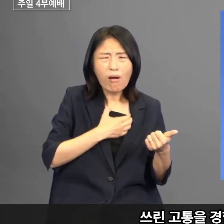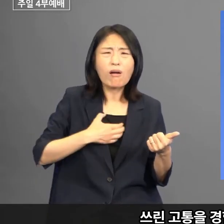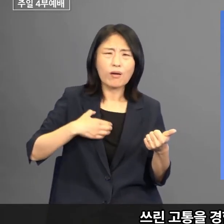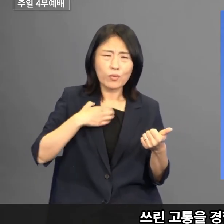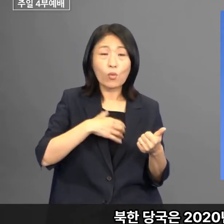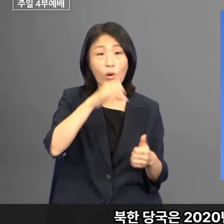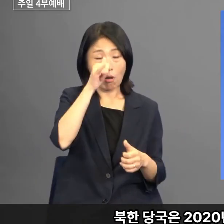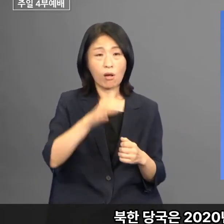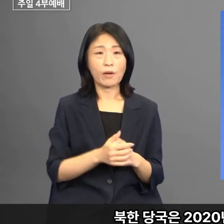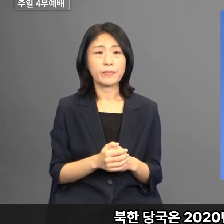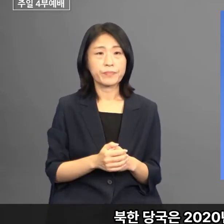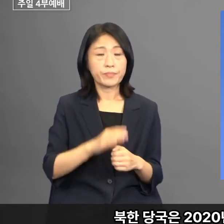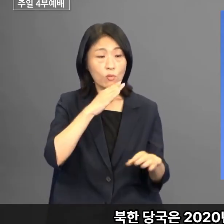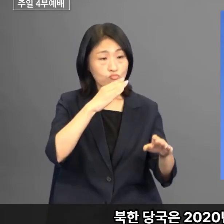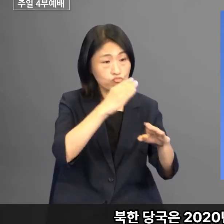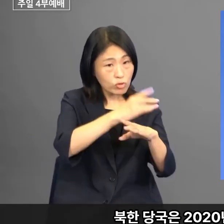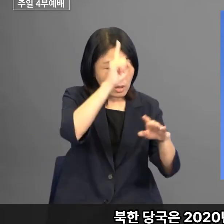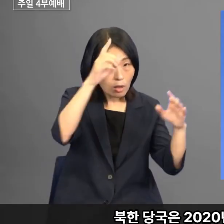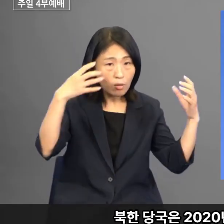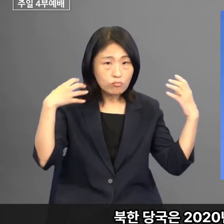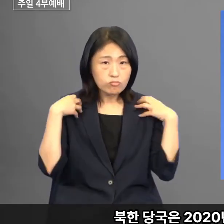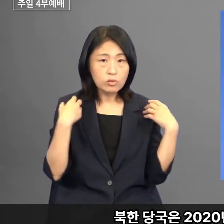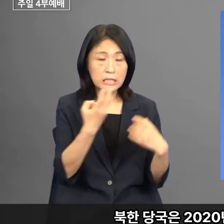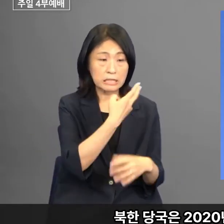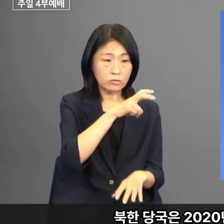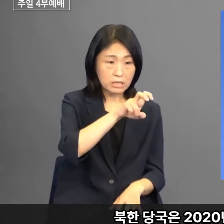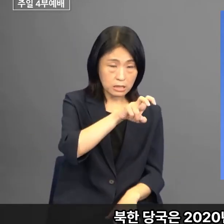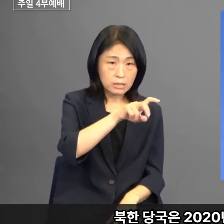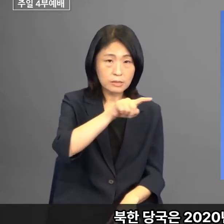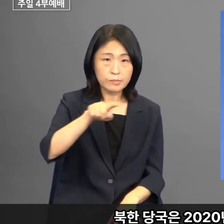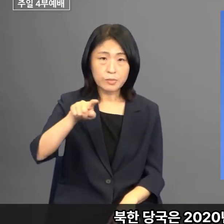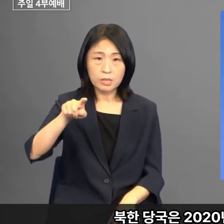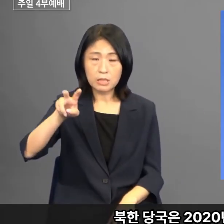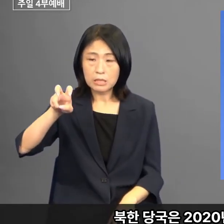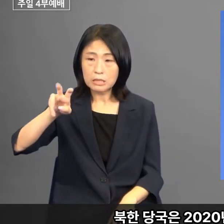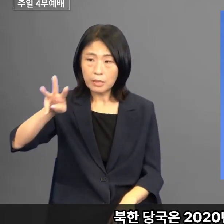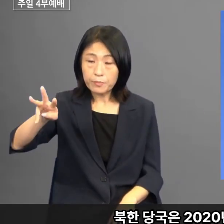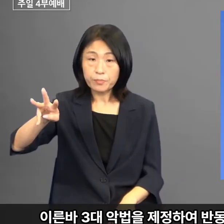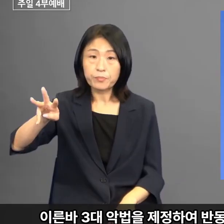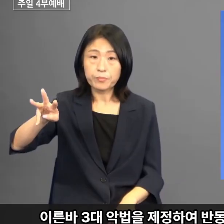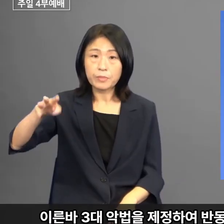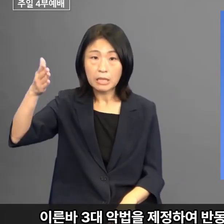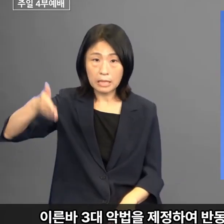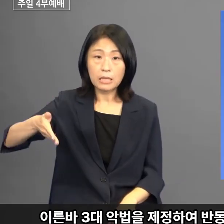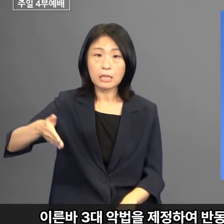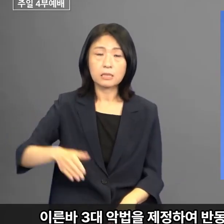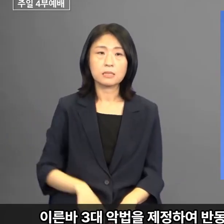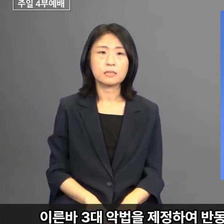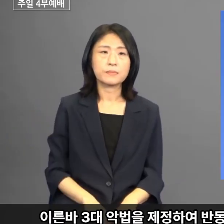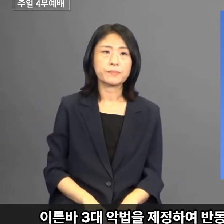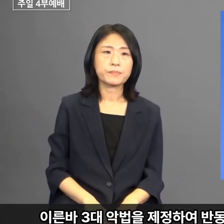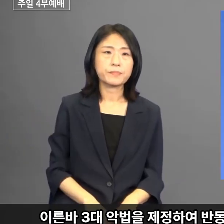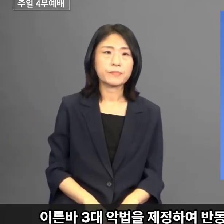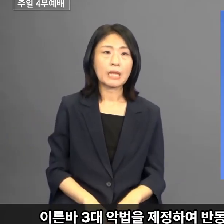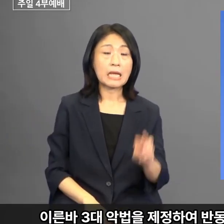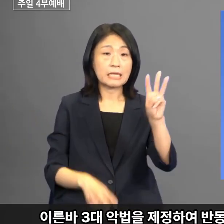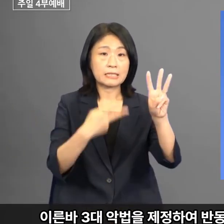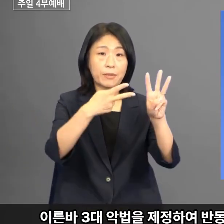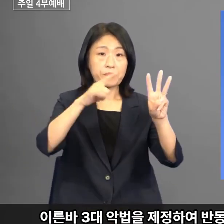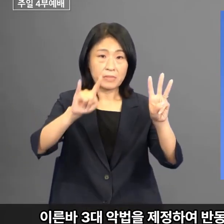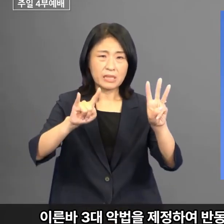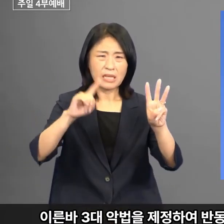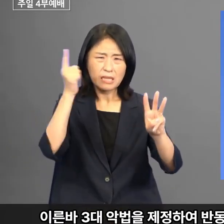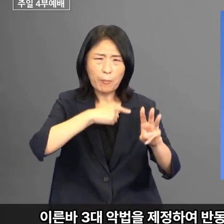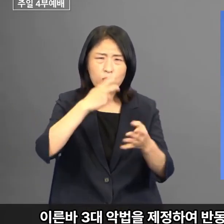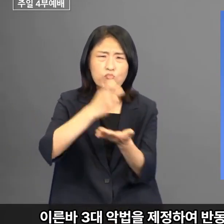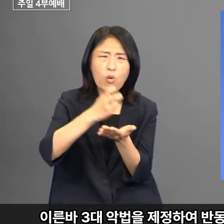했습니다. 북한 당국은 2020년부터 2023년 사이에 이른바 3대 악법을 제정하여